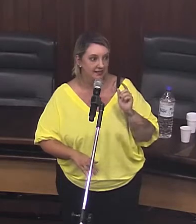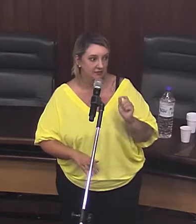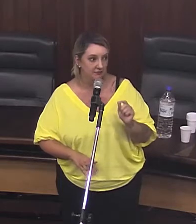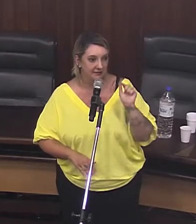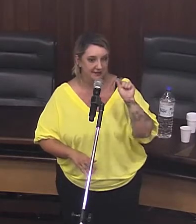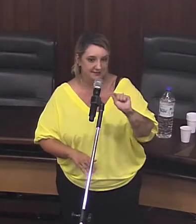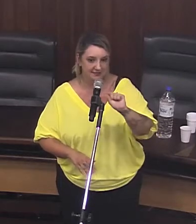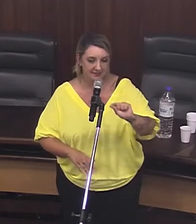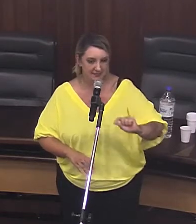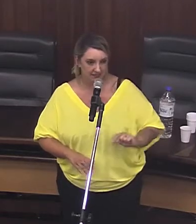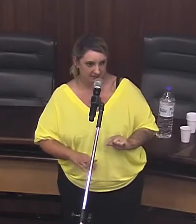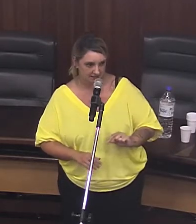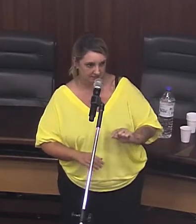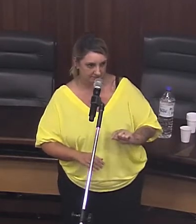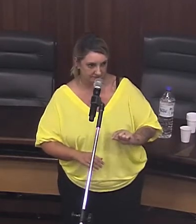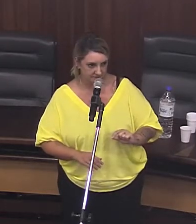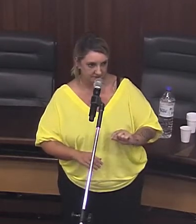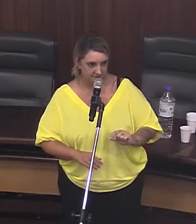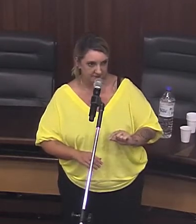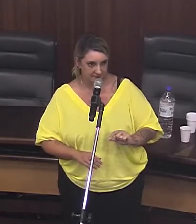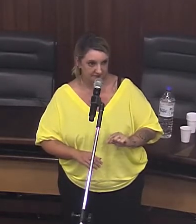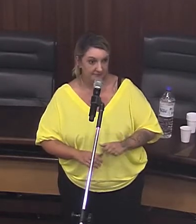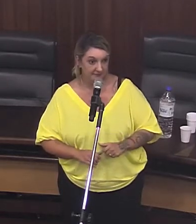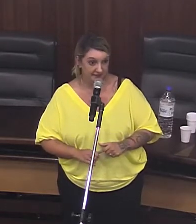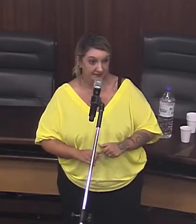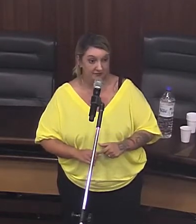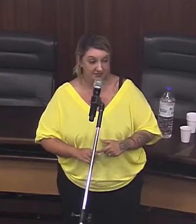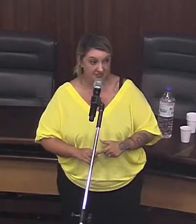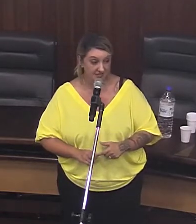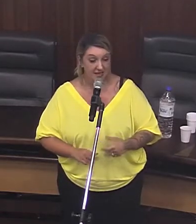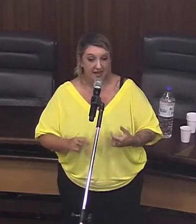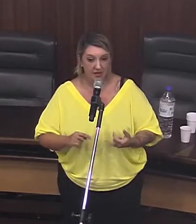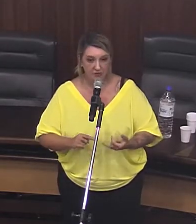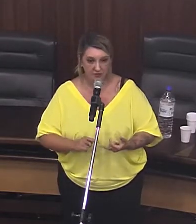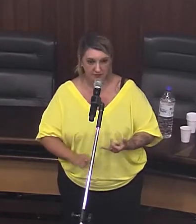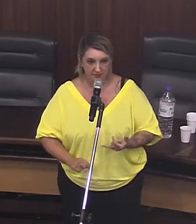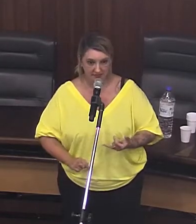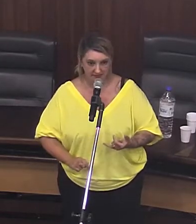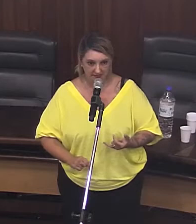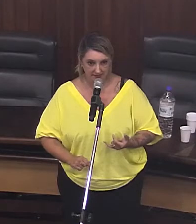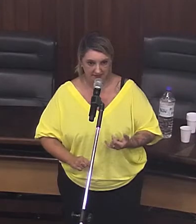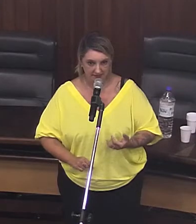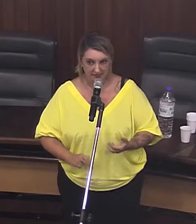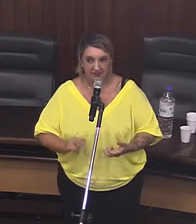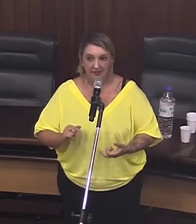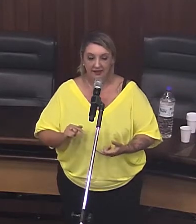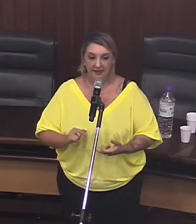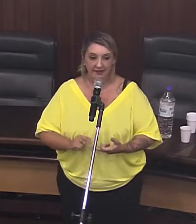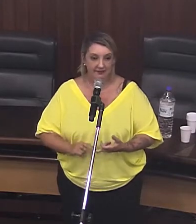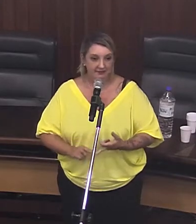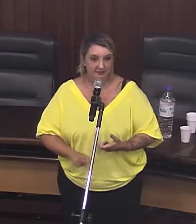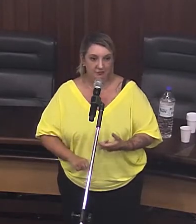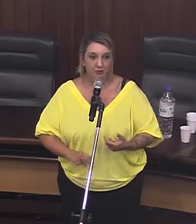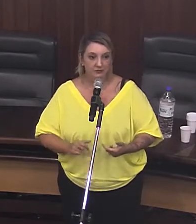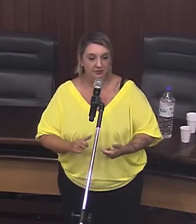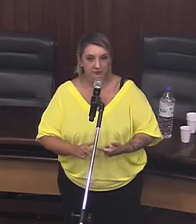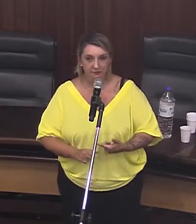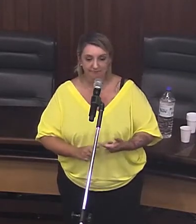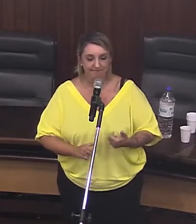querendo essa cadeirinha. Né? Então, é um curso bacana, um conteúdo